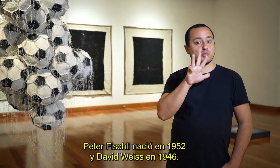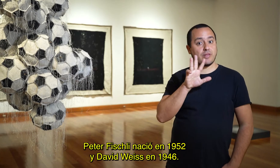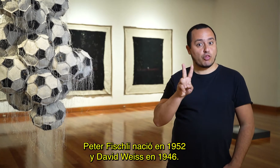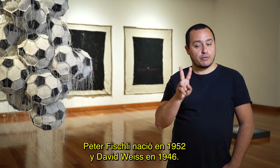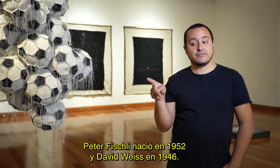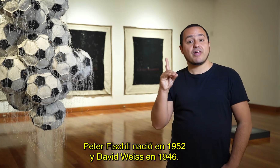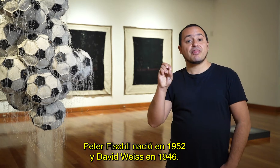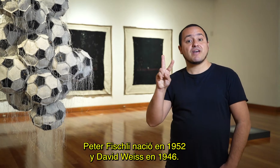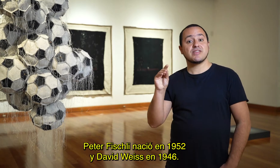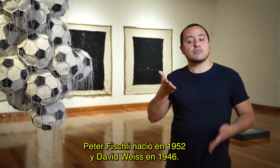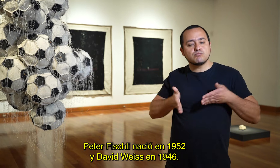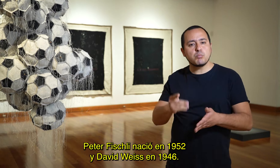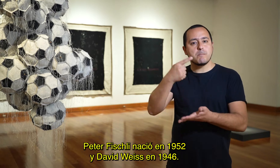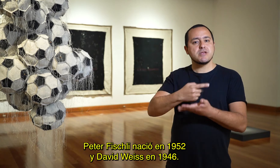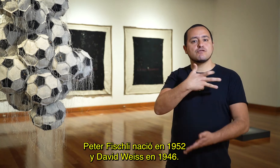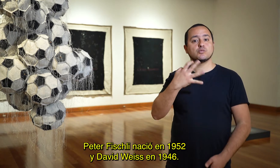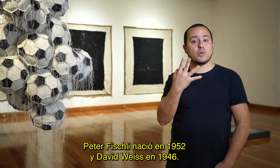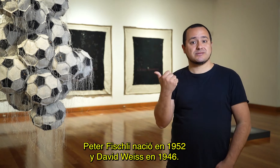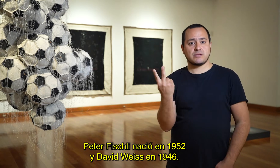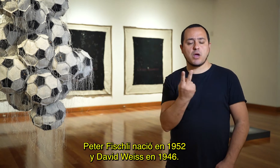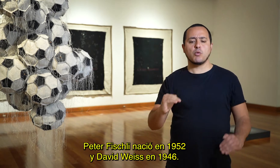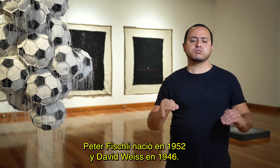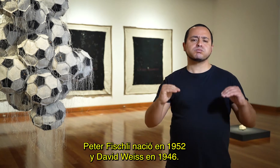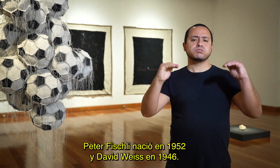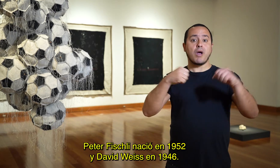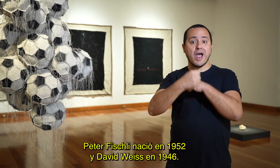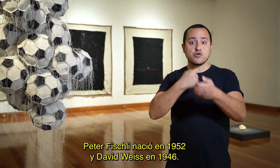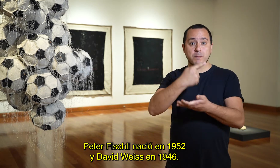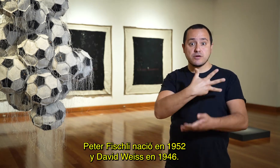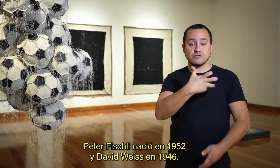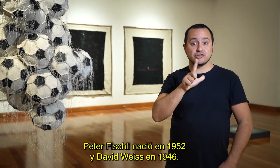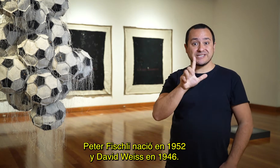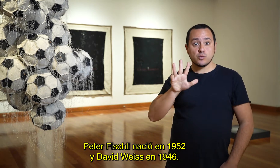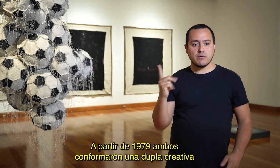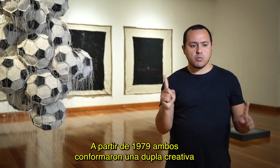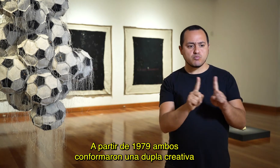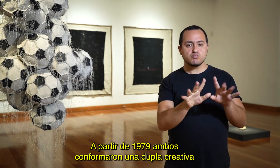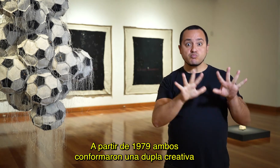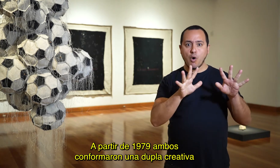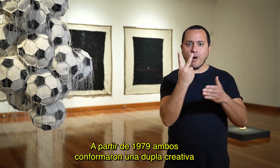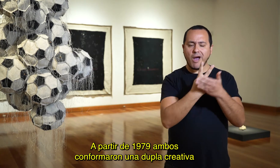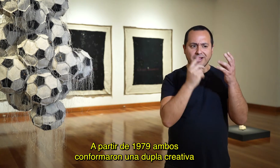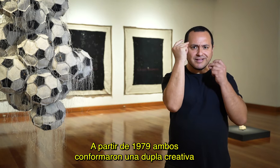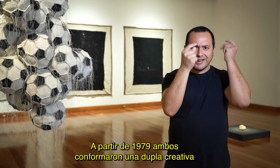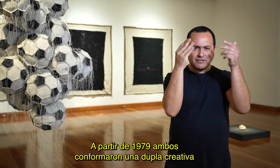1952 y David Weiss en 1946. A partir de 1979,